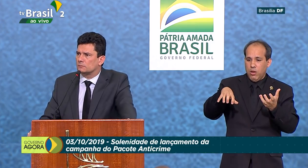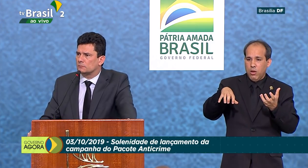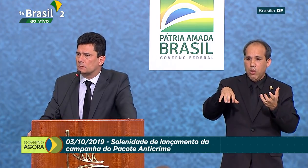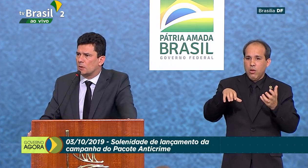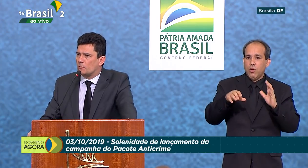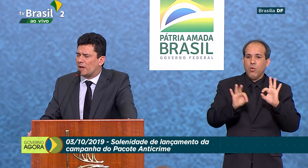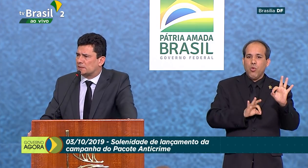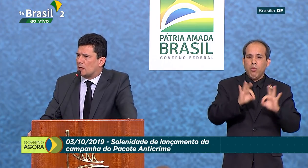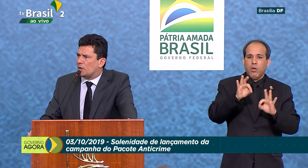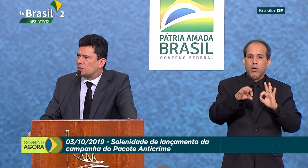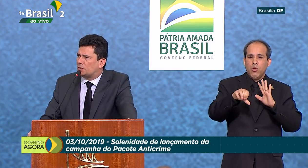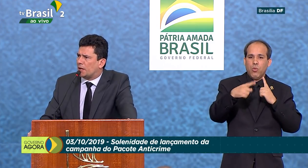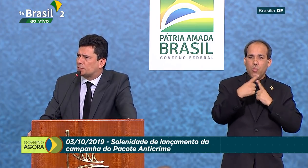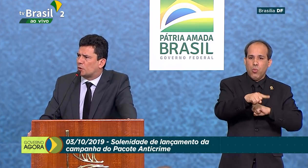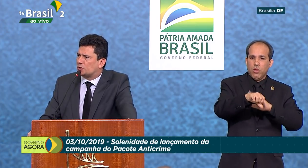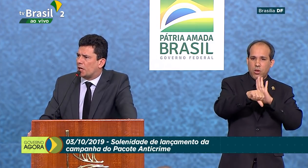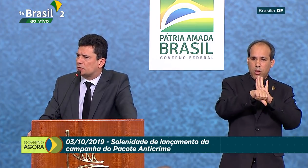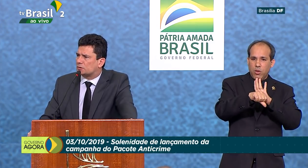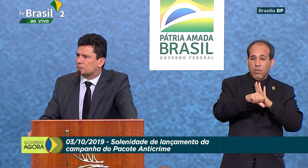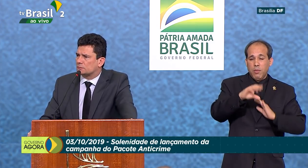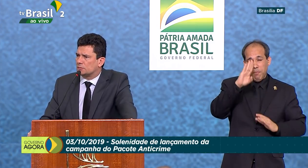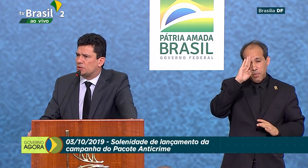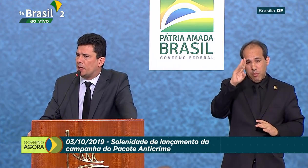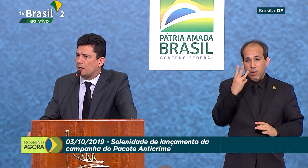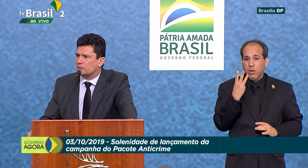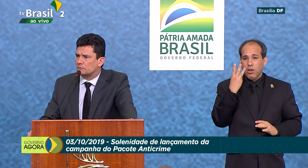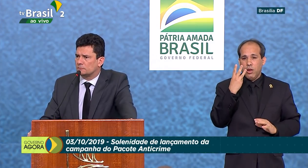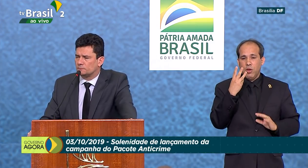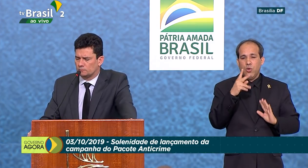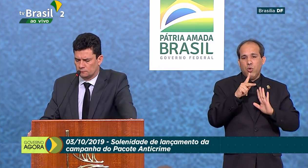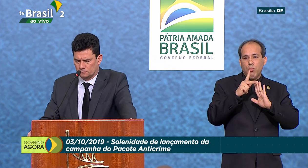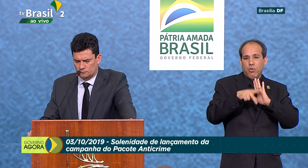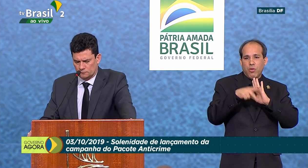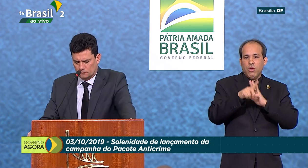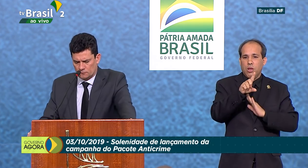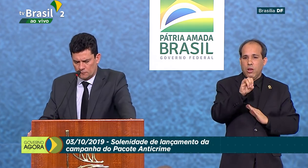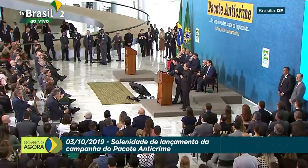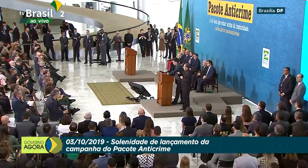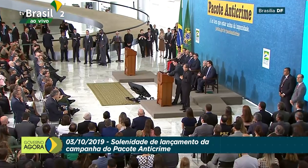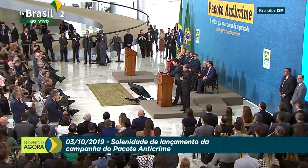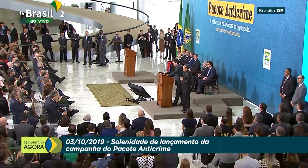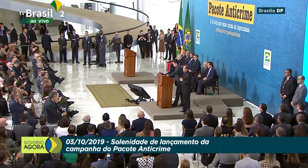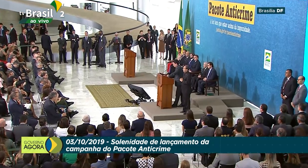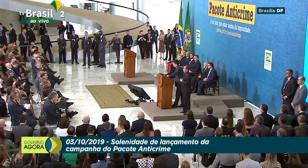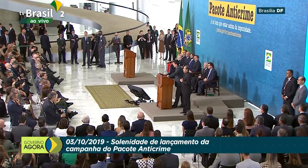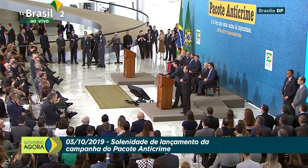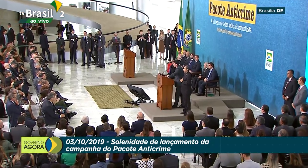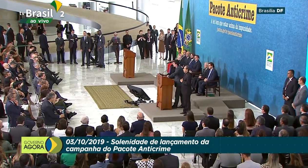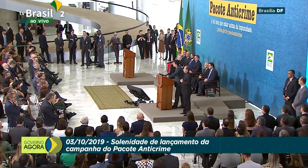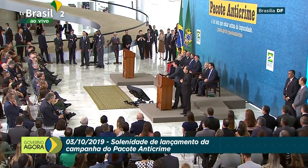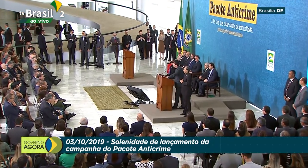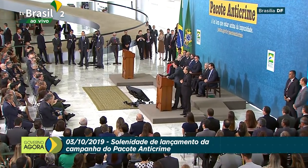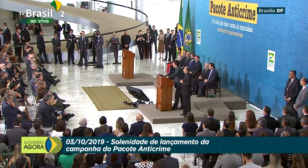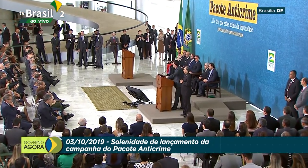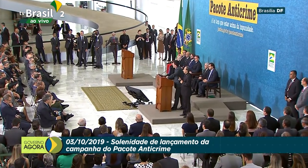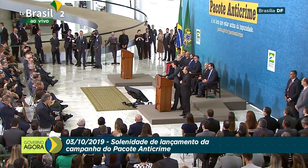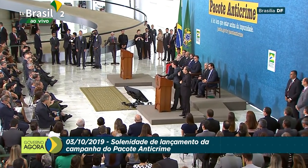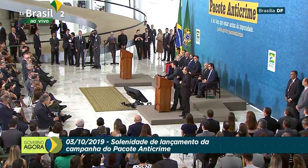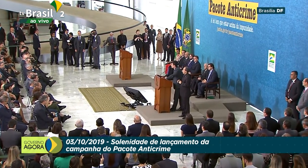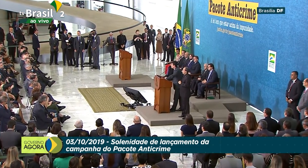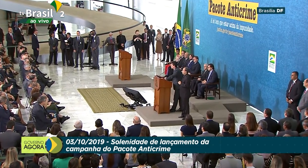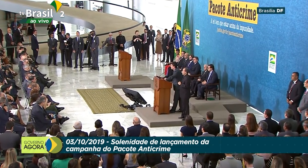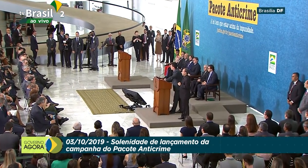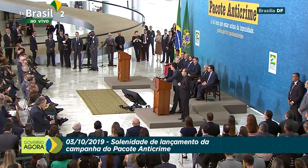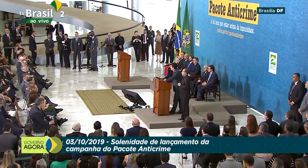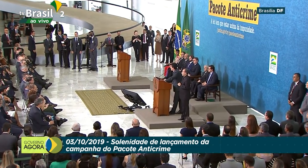anticrime. Basicamente, 3 projetos de lei tratam de